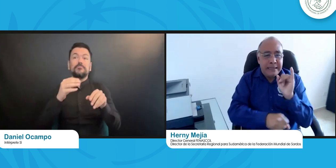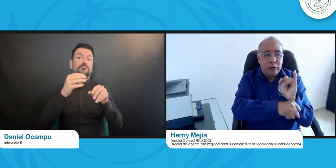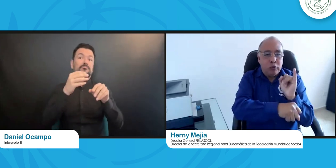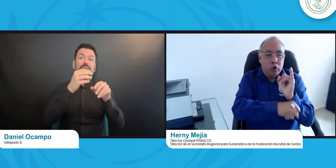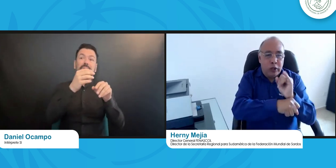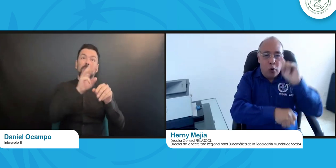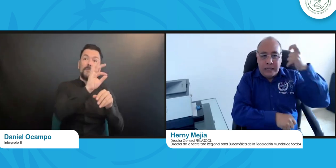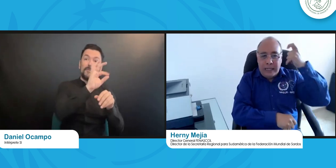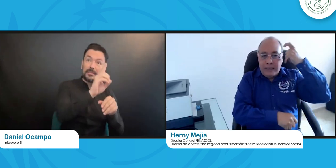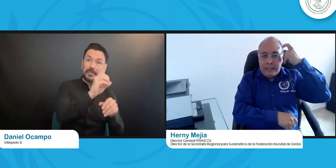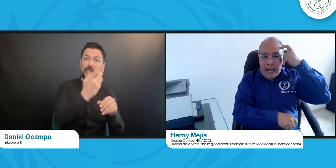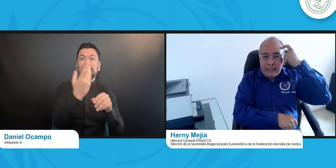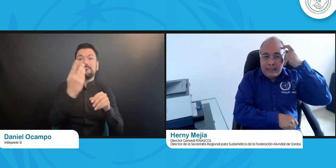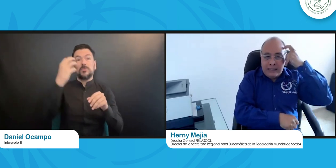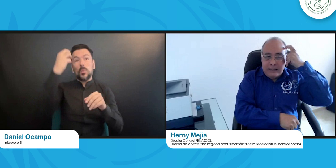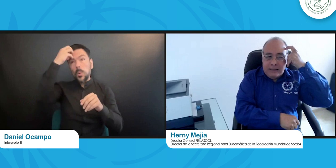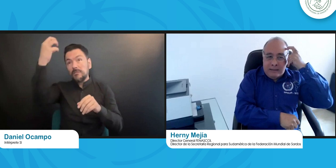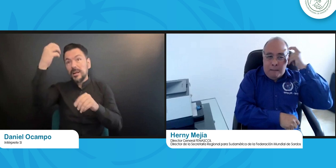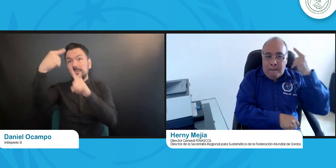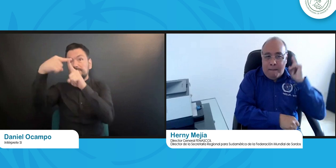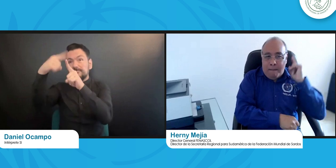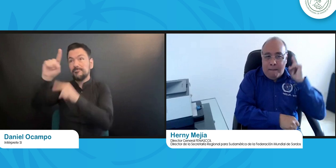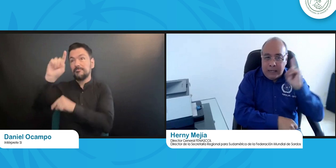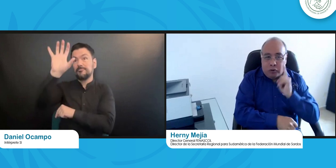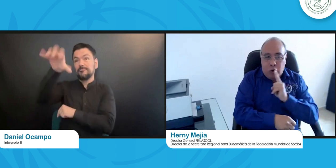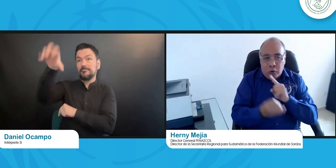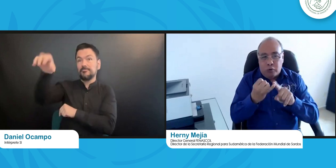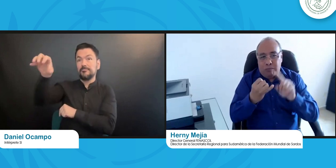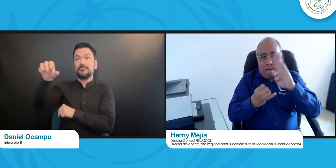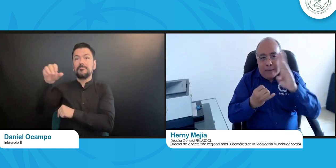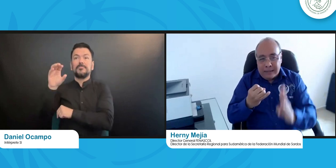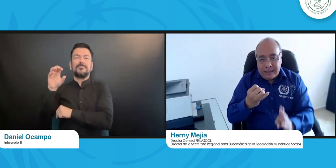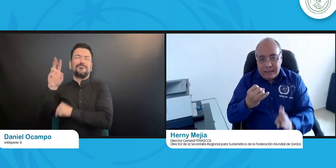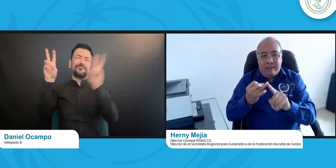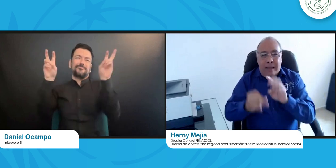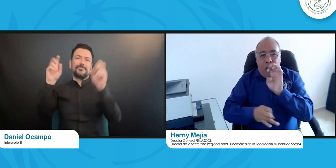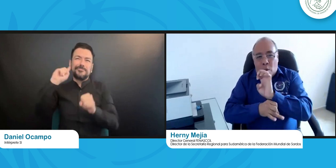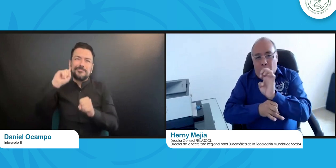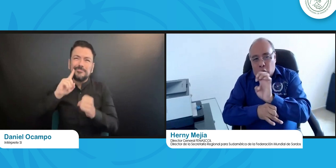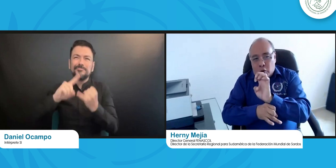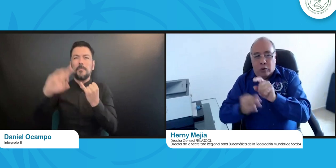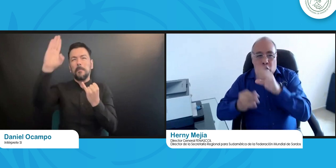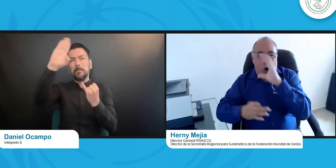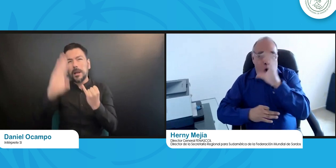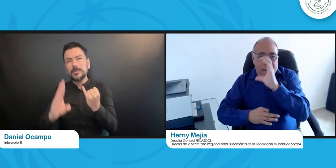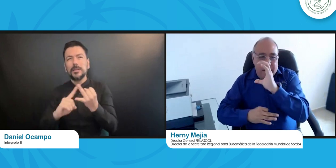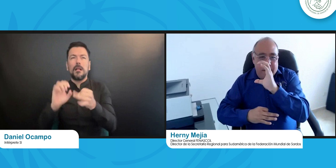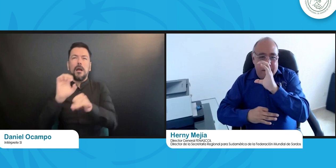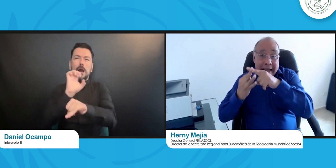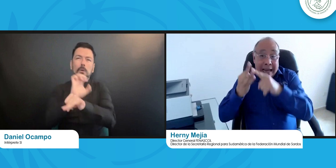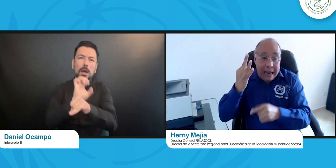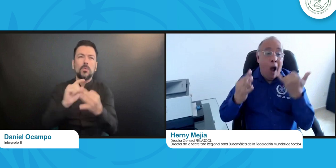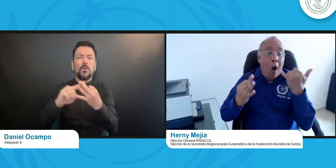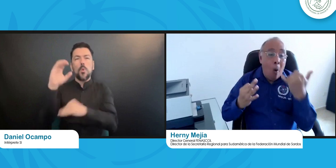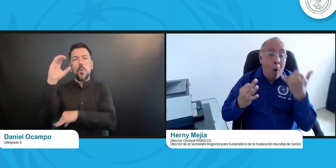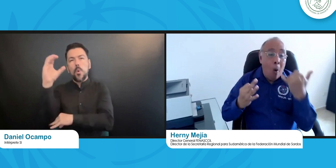la WFD y tres instituciones gubernamentales para sordos, como lo es en Brasil, Colombia